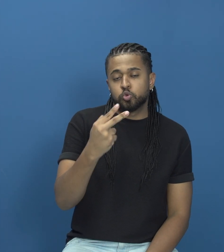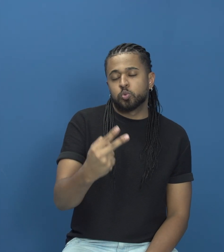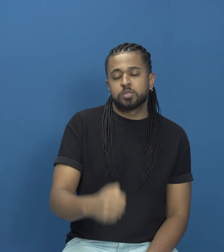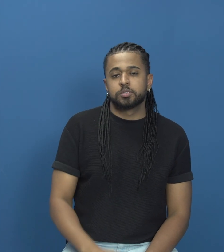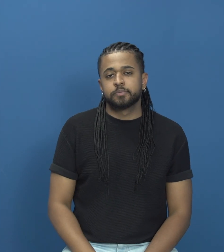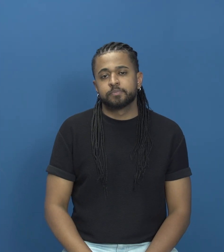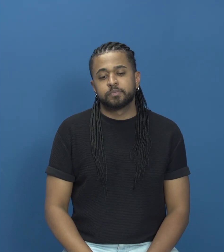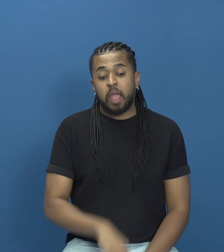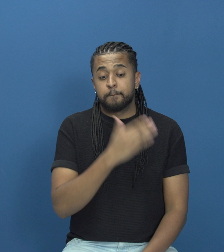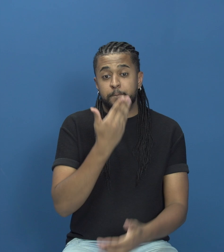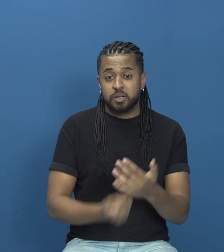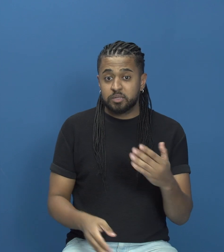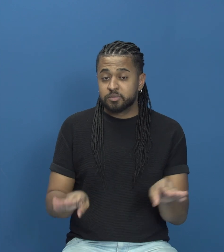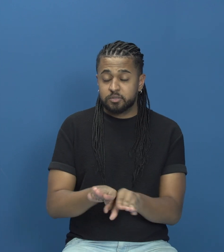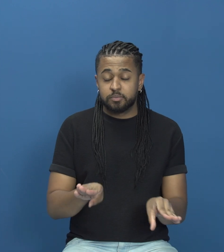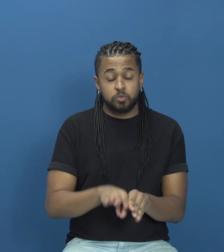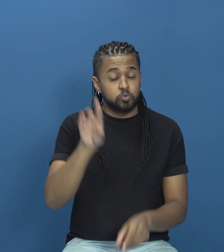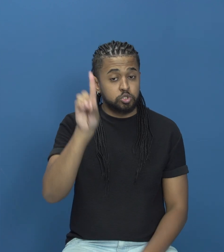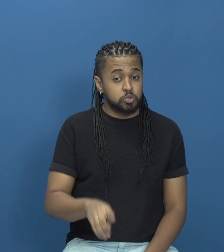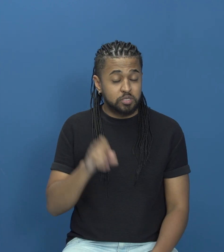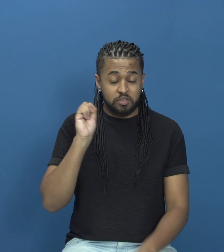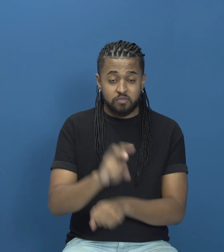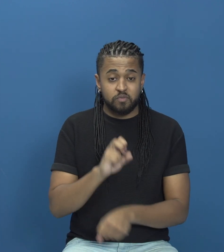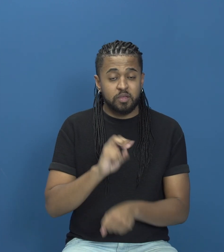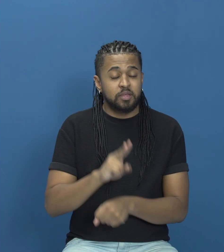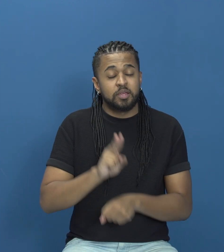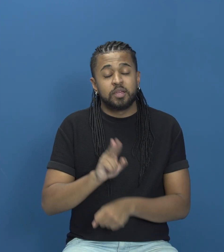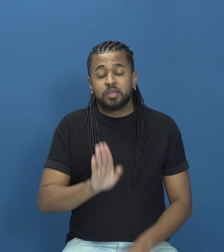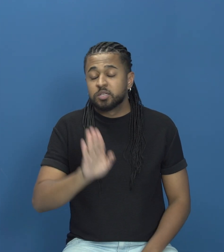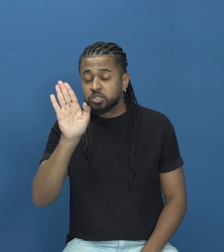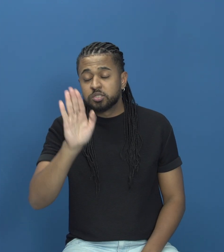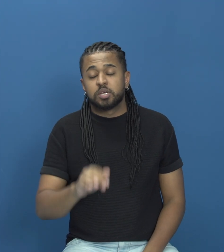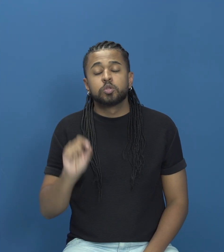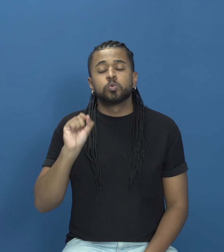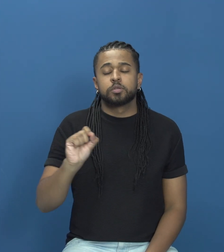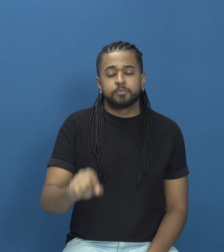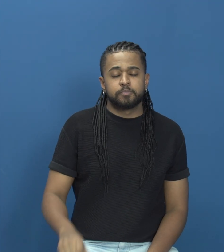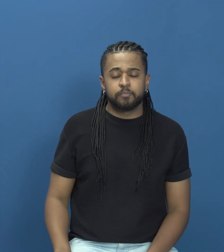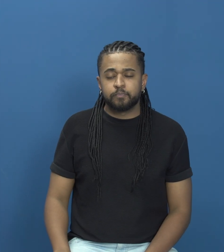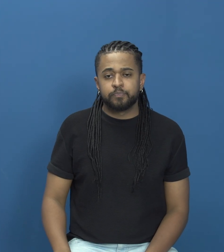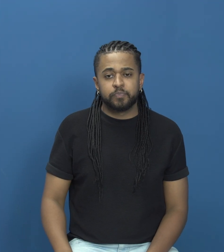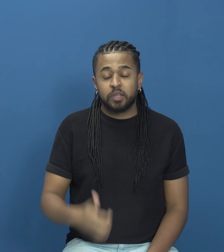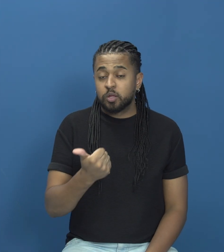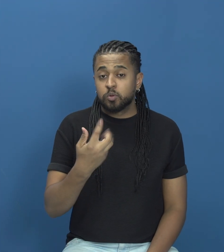14.2. Perderá ainda o direito à vaga o candidato à candidata que